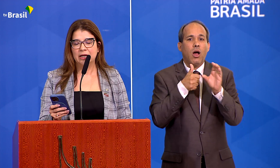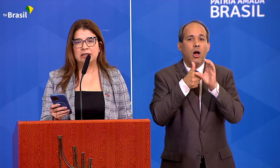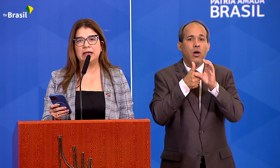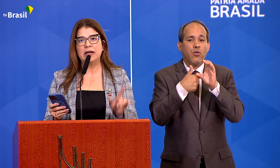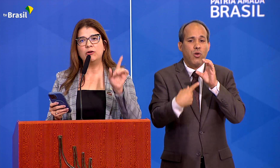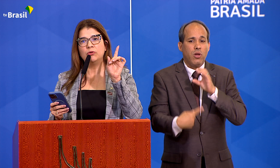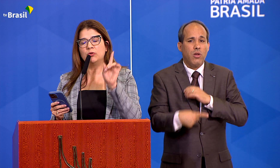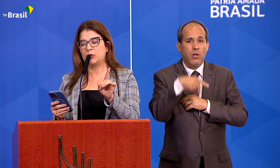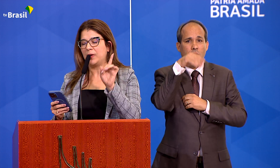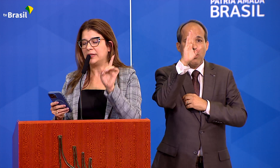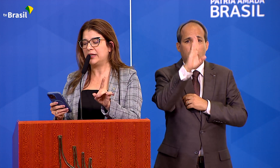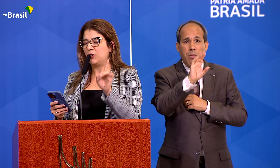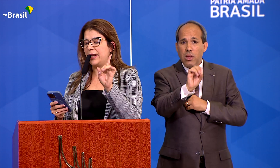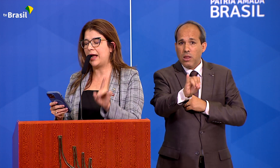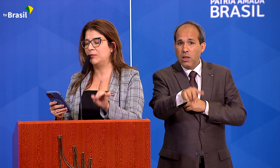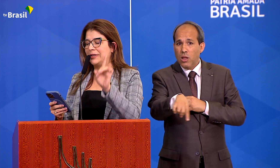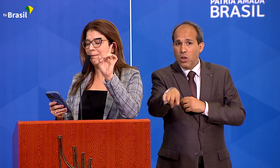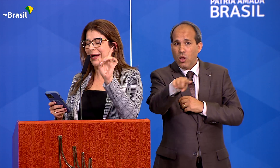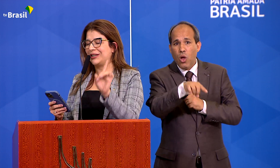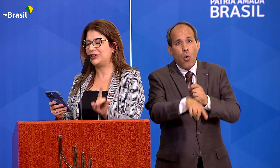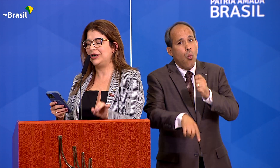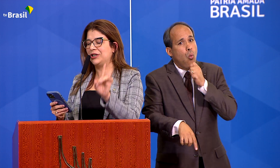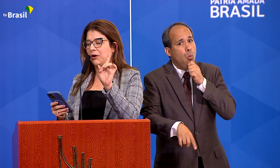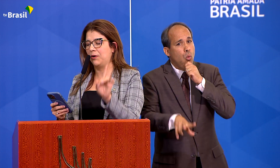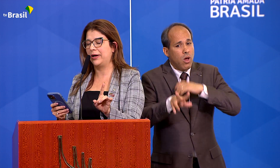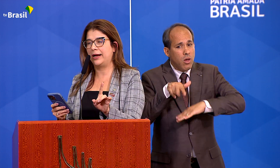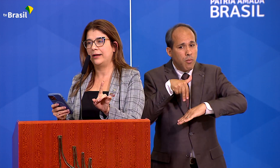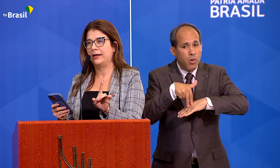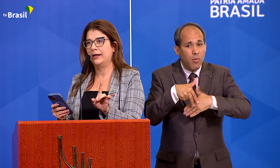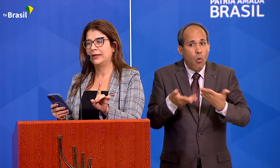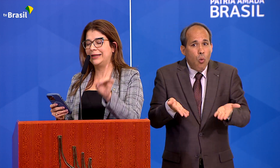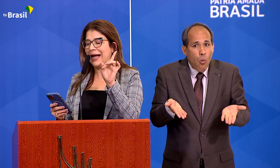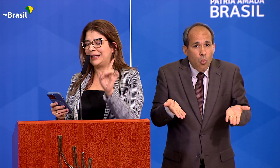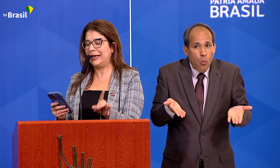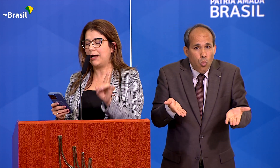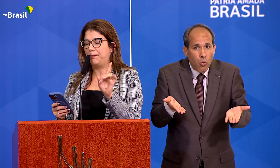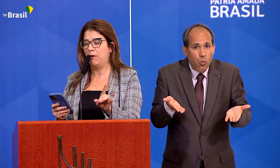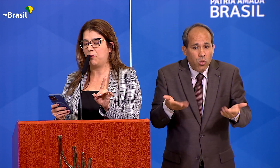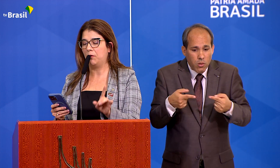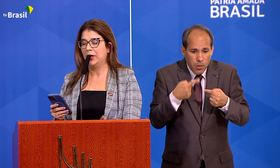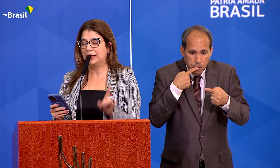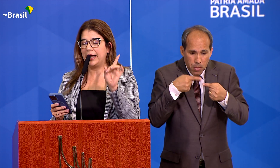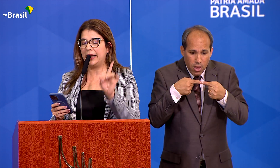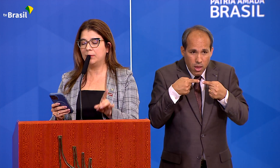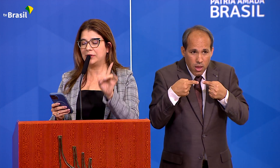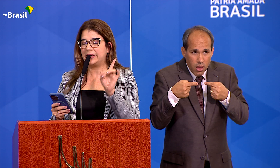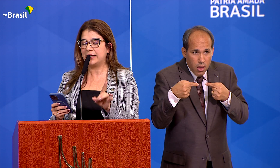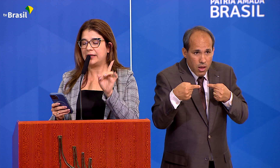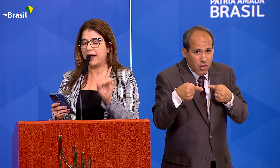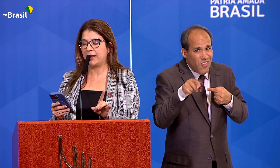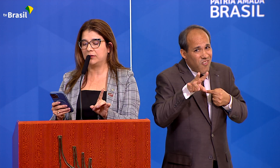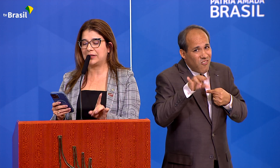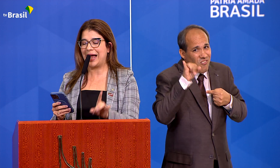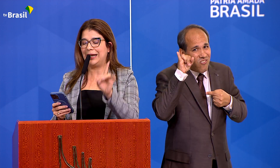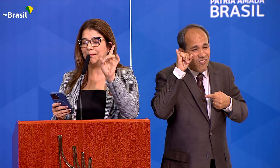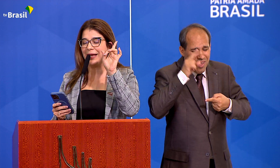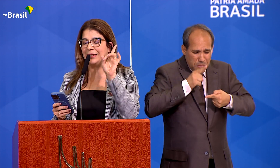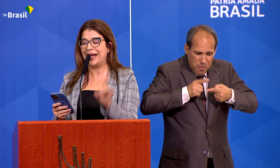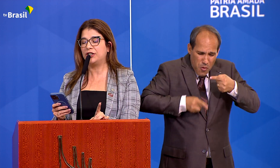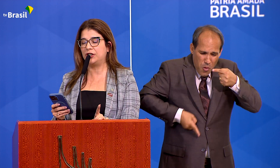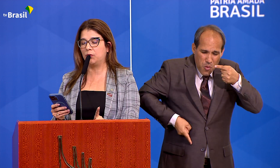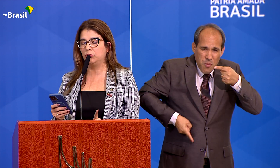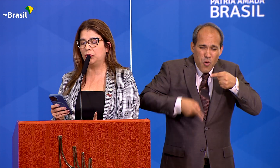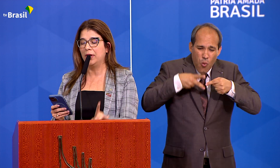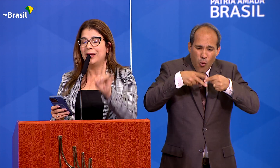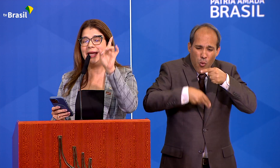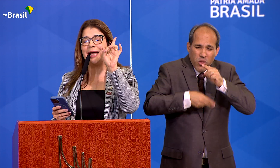Brasil se não nos posicionarmos a partir de agora daqui a pouco teremos cerceados